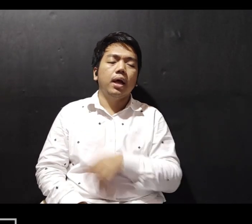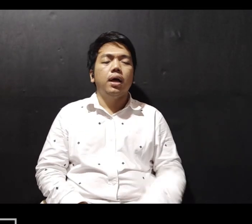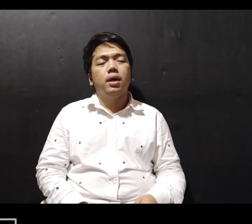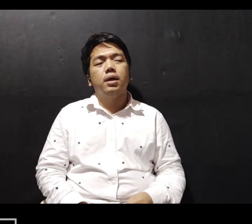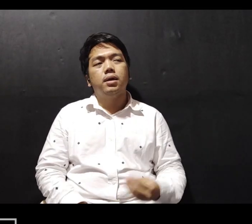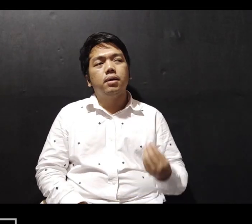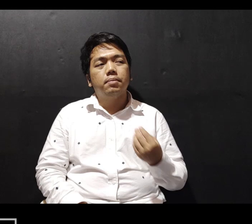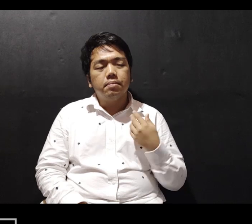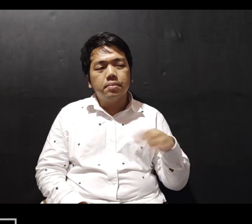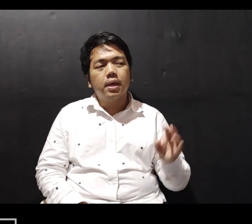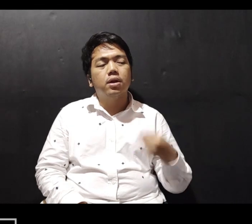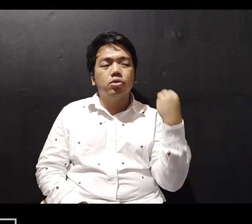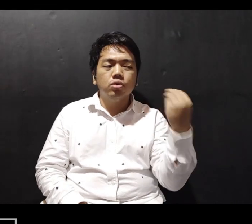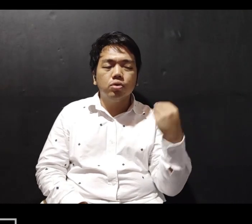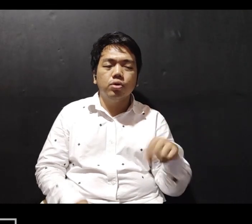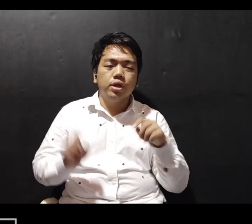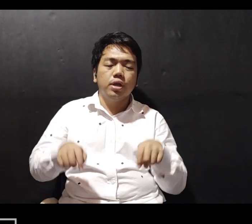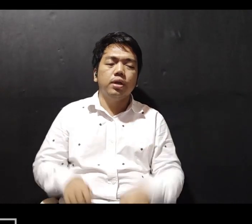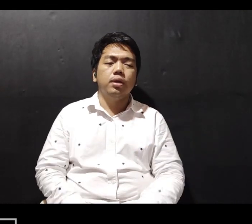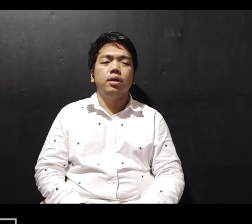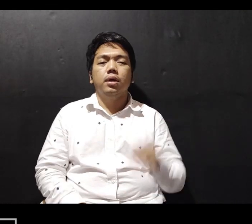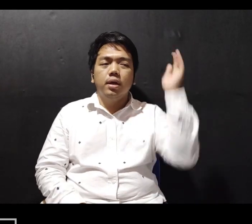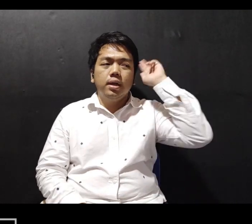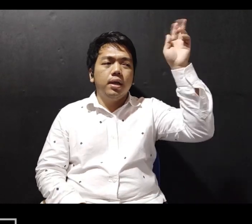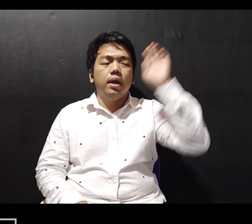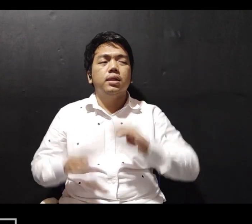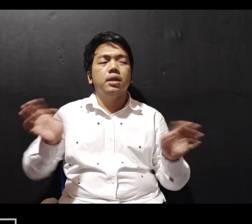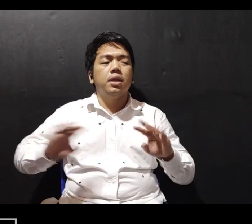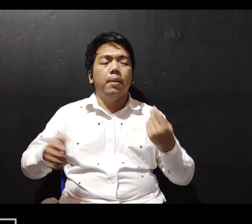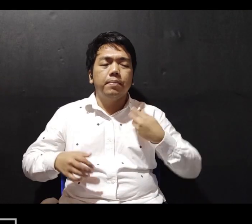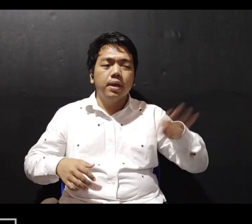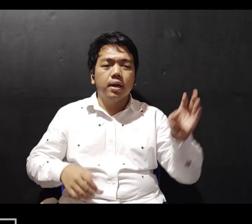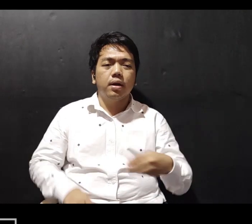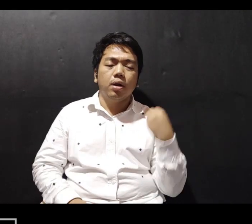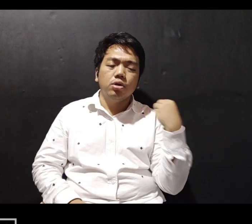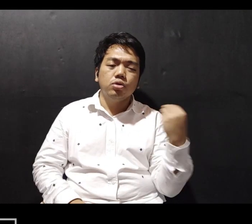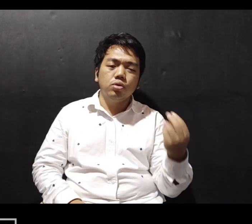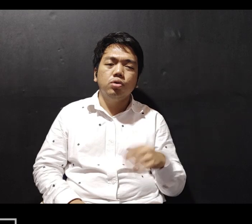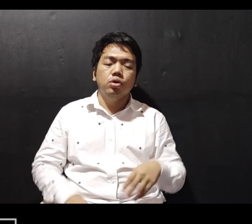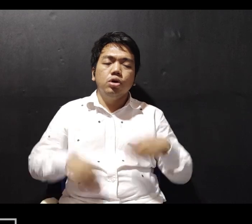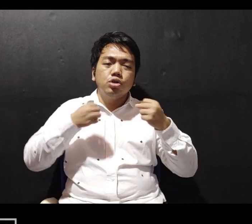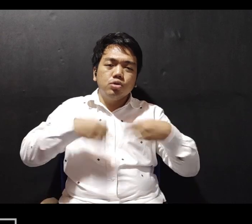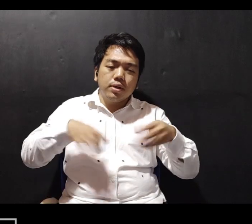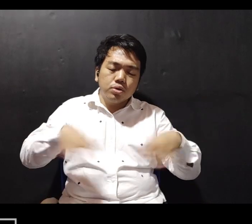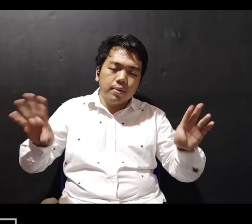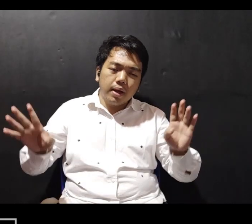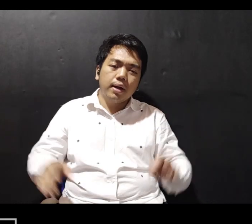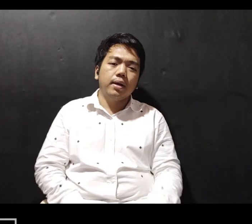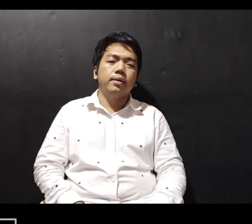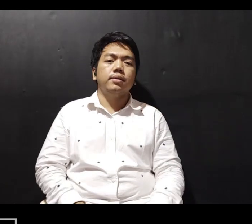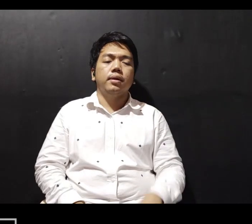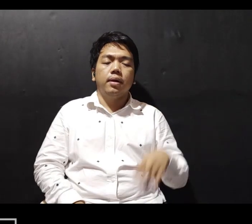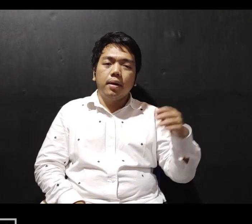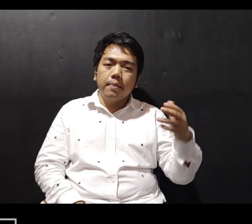Dia tidak akan izinkan waktu kita menanti itu menjadi waktu yang terbuang dengan percuma. Mari kita